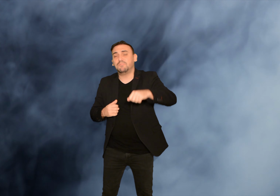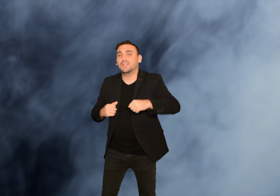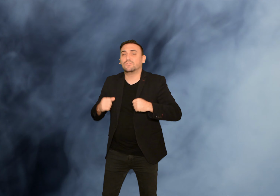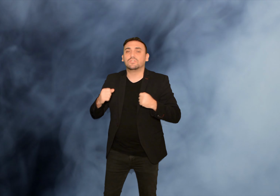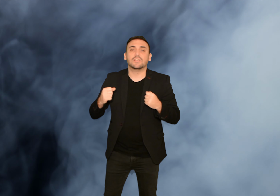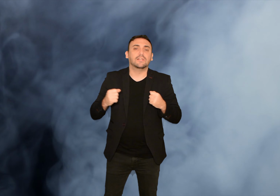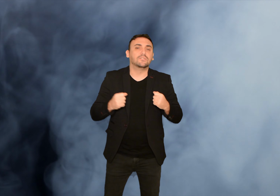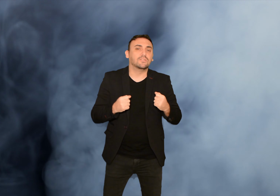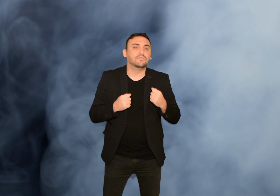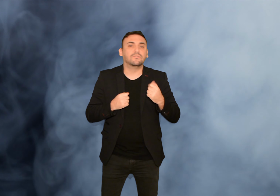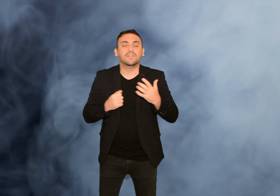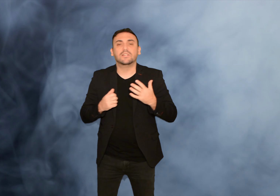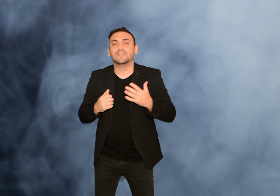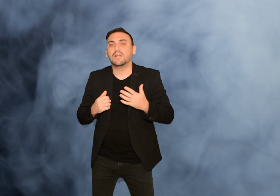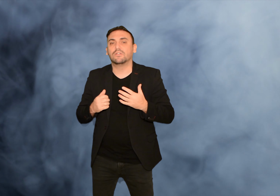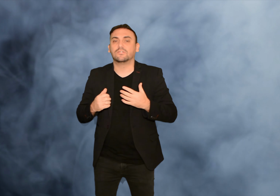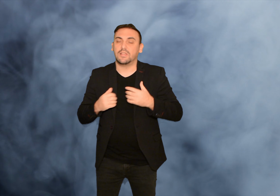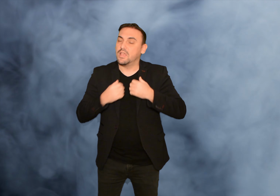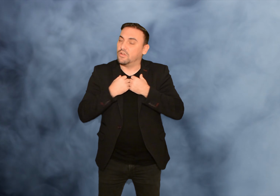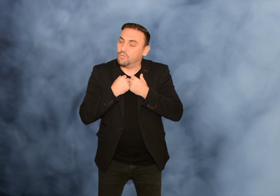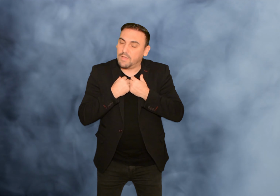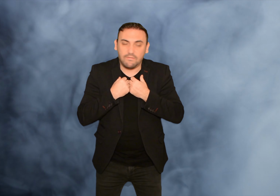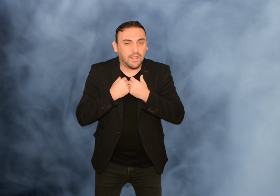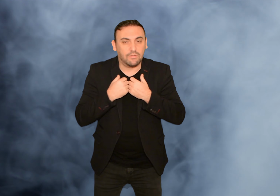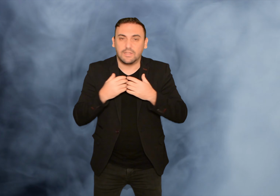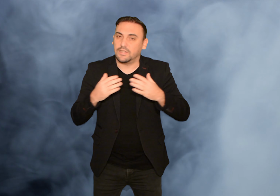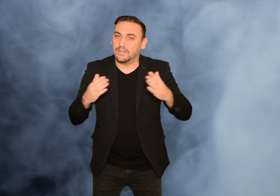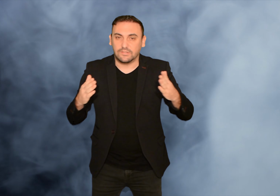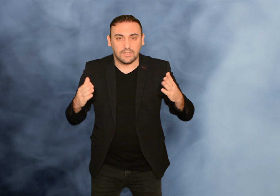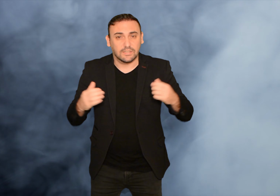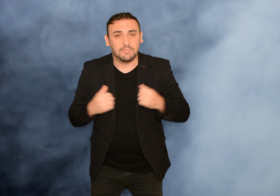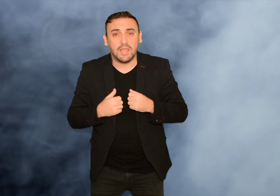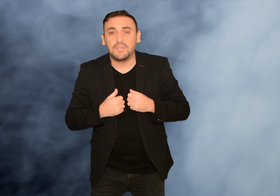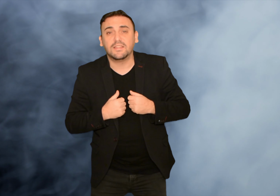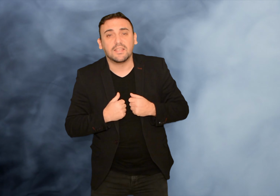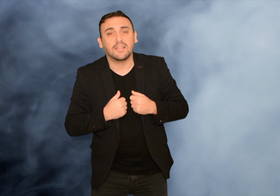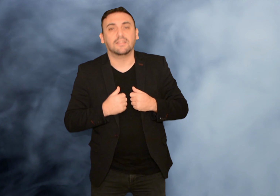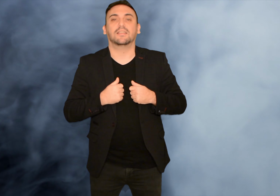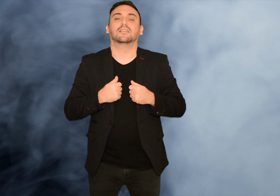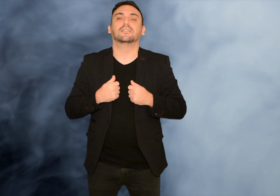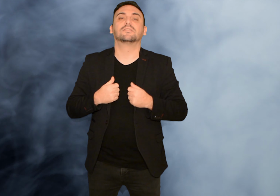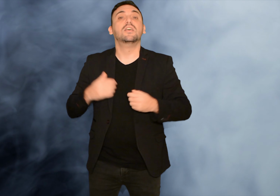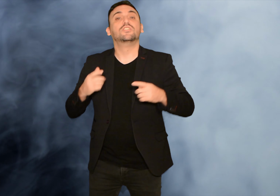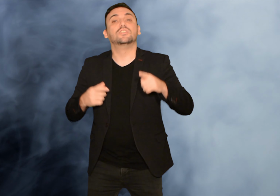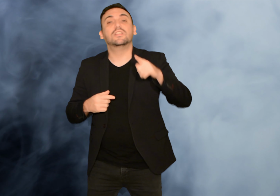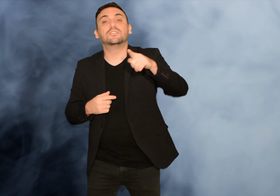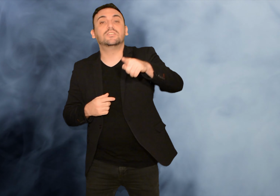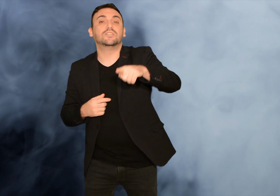pentru ce să sufăr din dragoste Nu mai vreau de tine să-mi amintesc Și de ce și